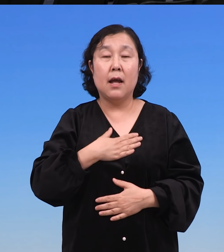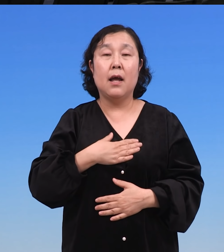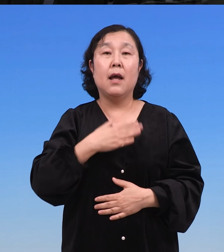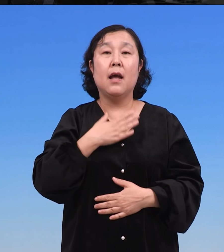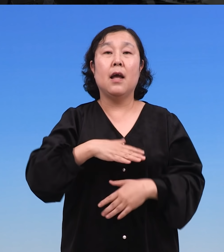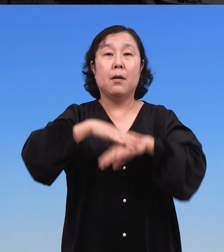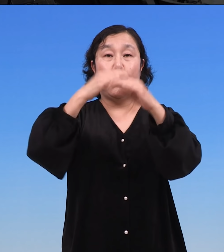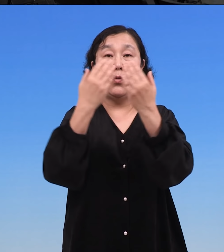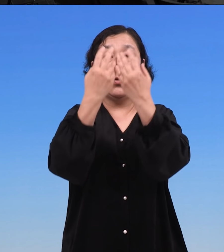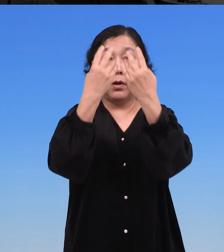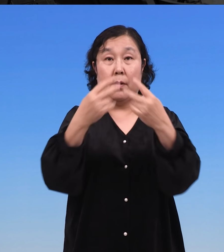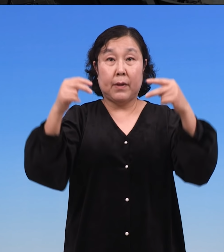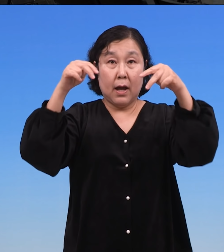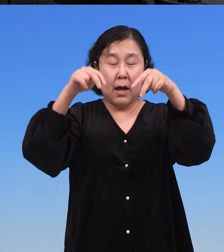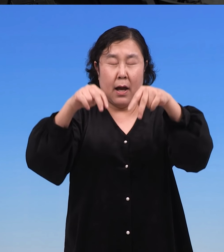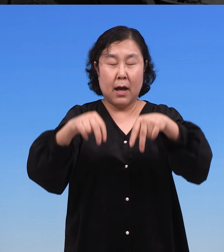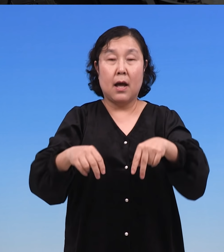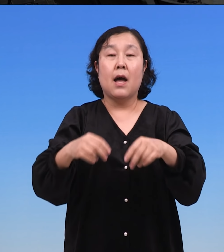우리 다 자리에서 일어나셔서